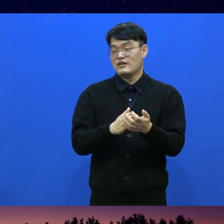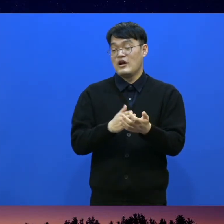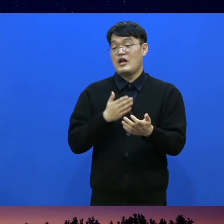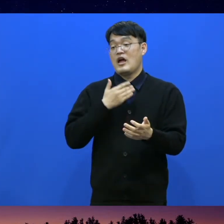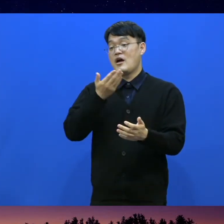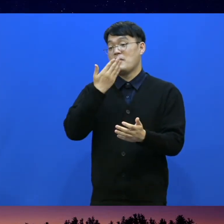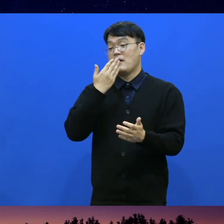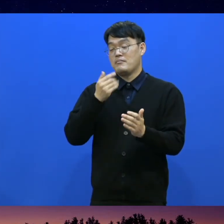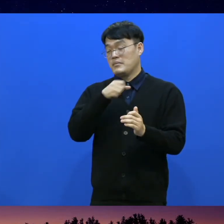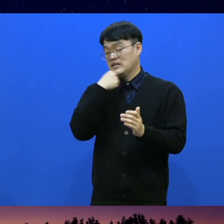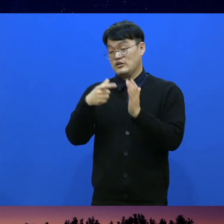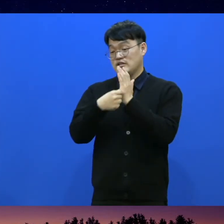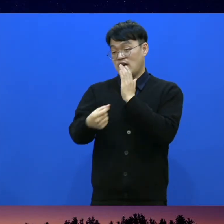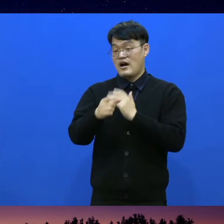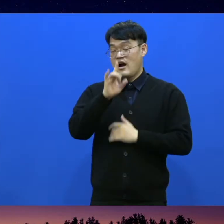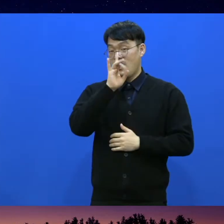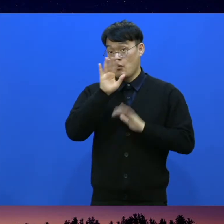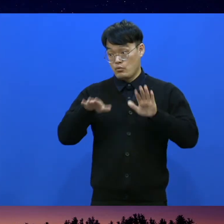오늘